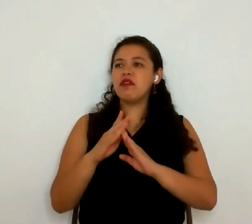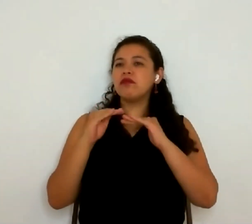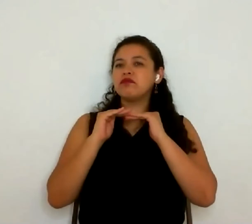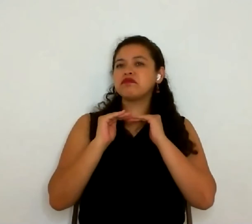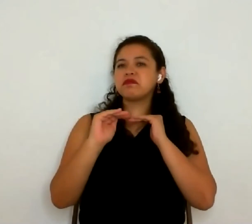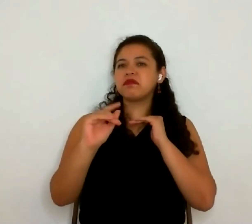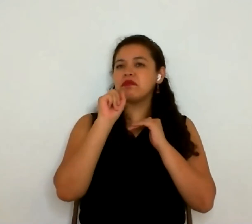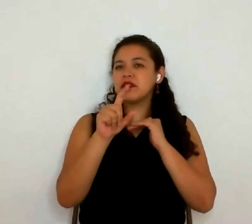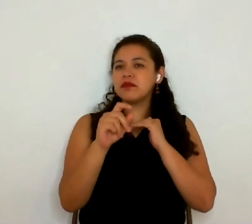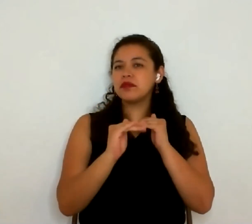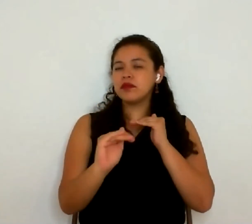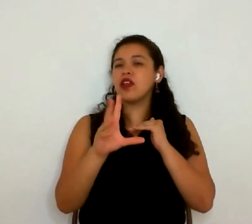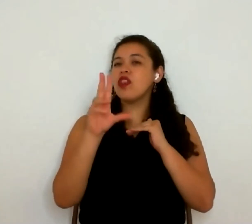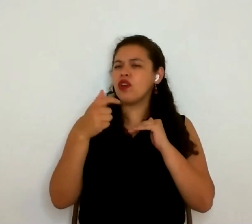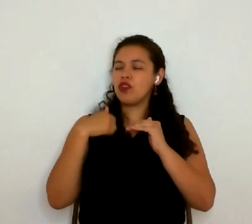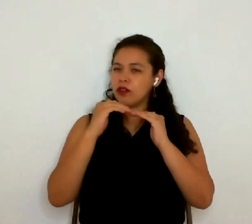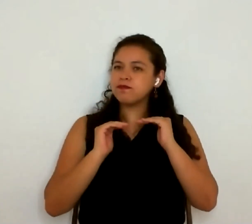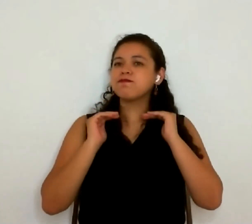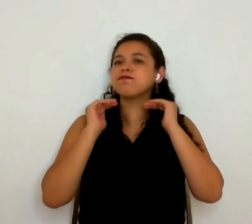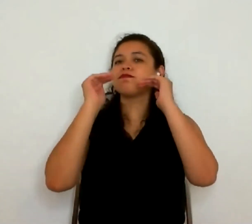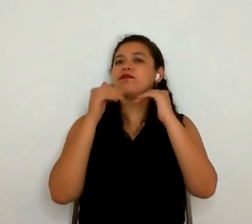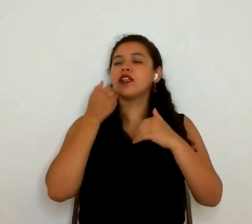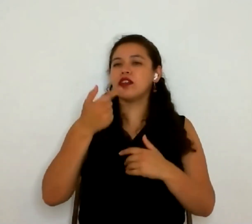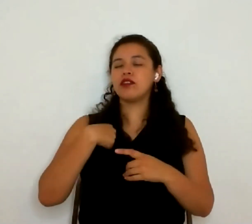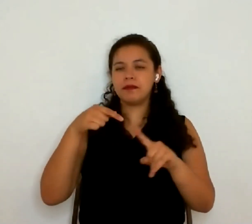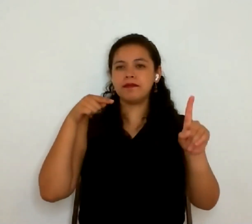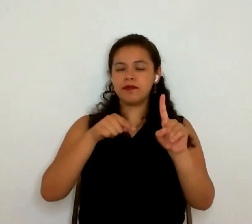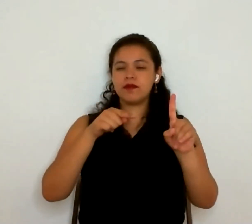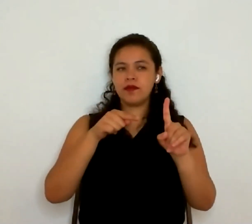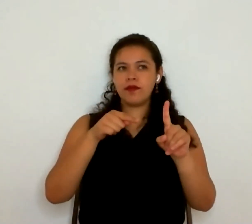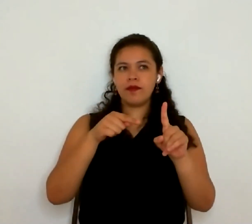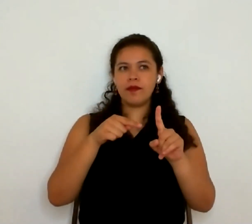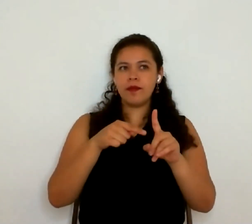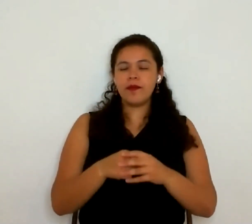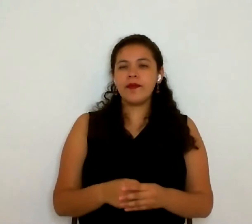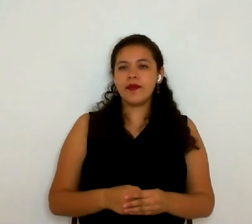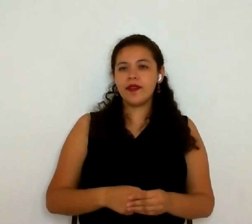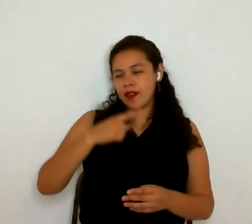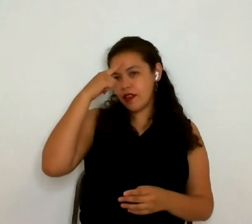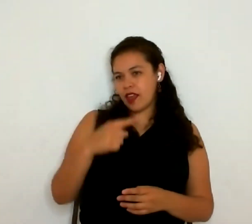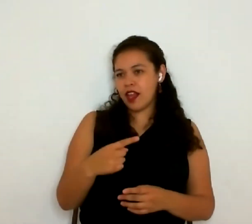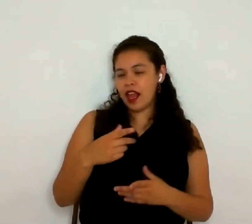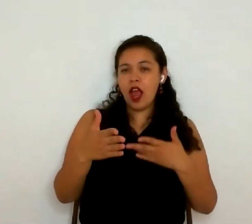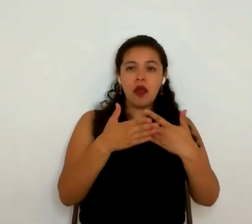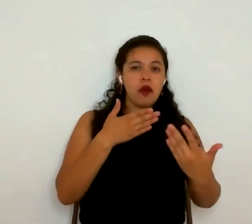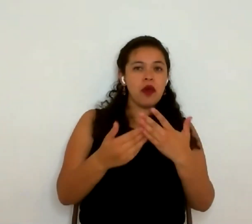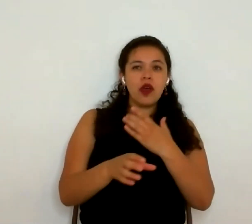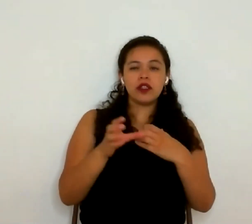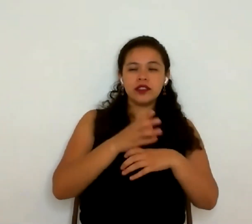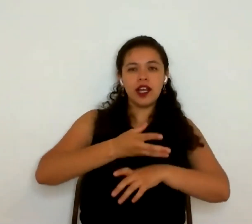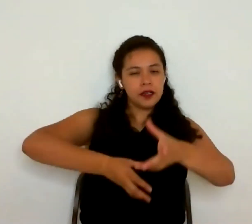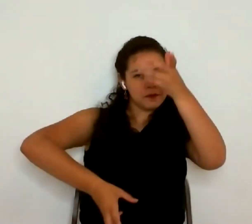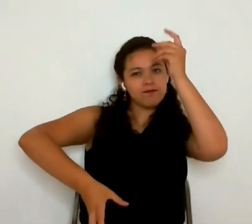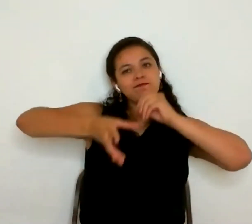básicamente mi objetivo es mantenerme a la vanguardia y también que